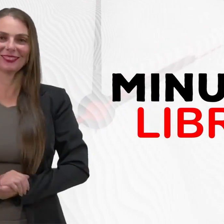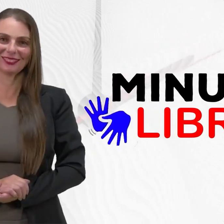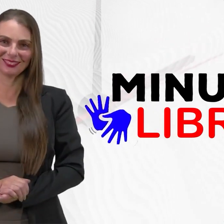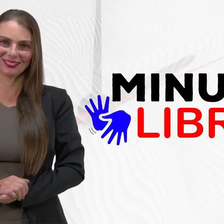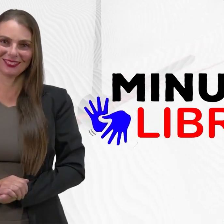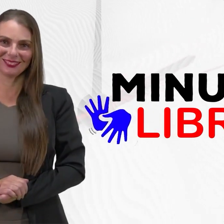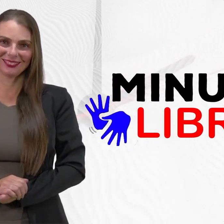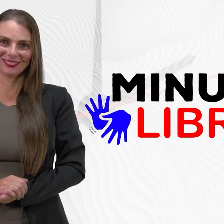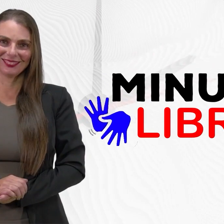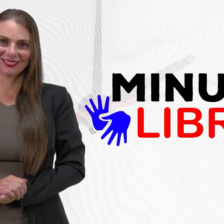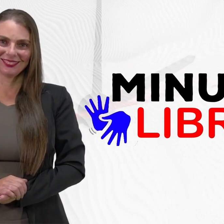Libras.